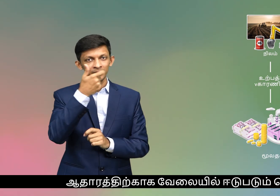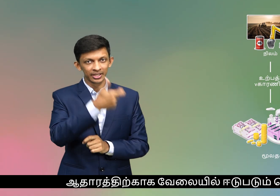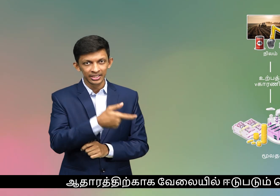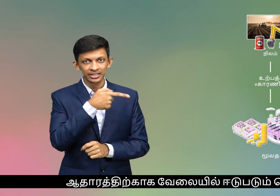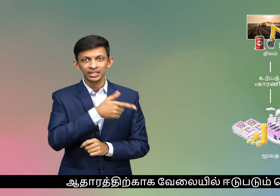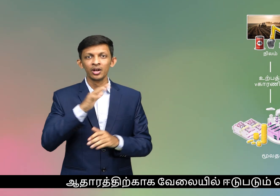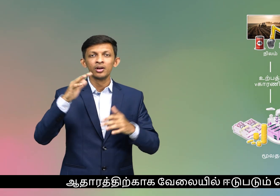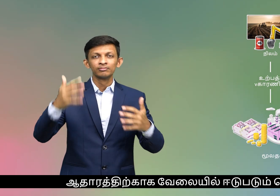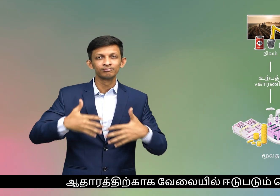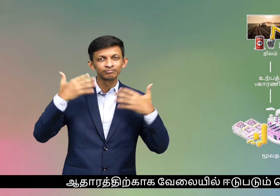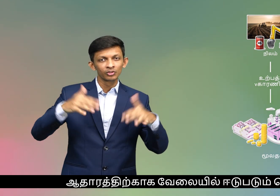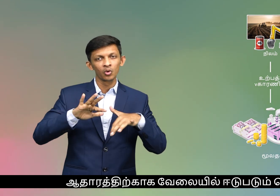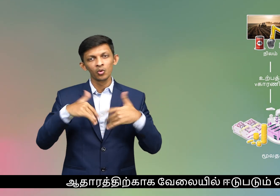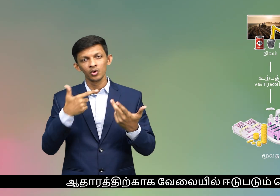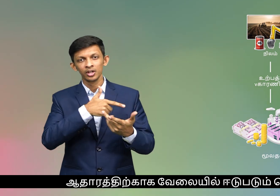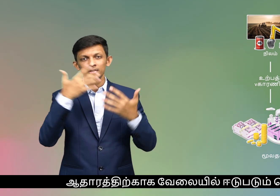செயல்பாடு.